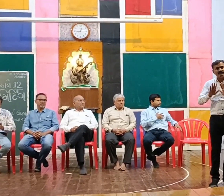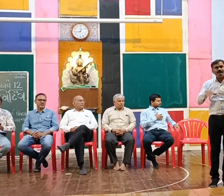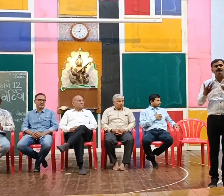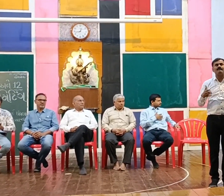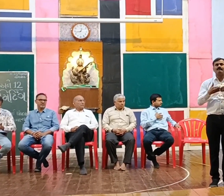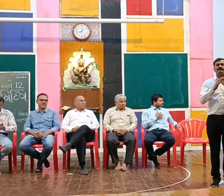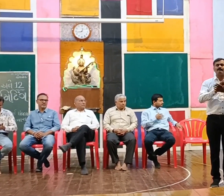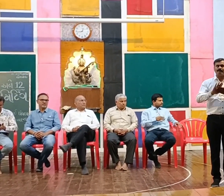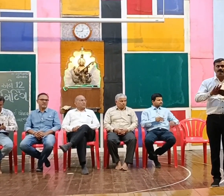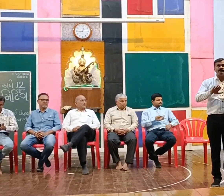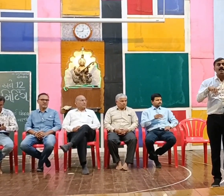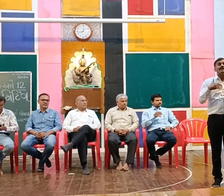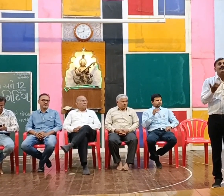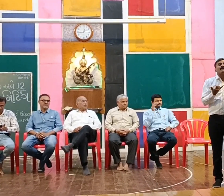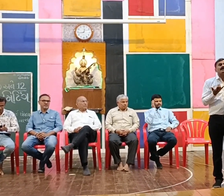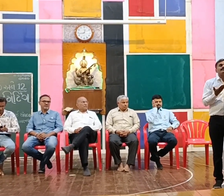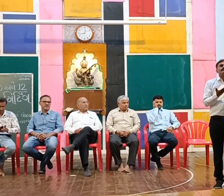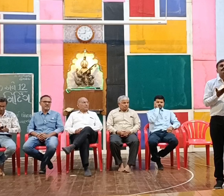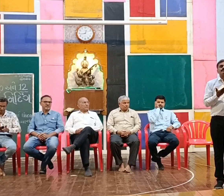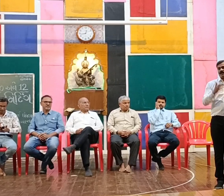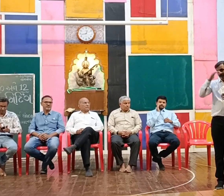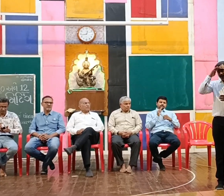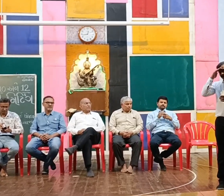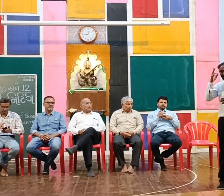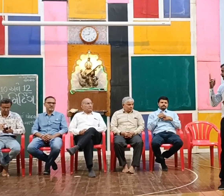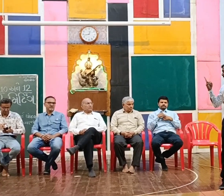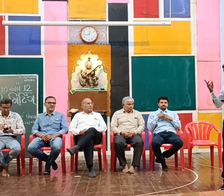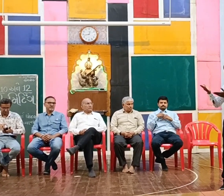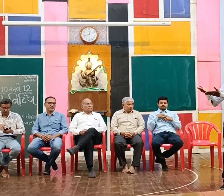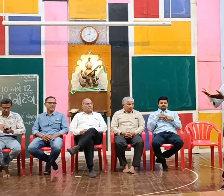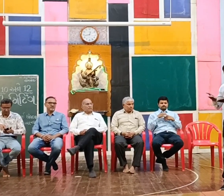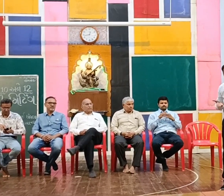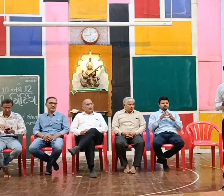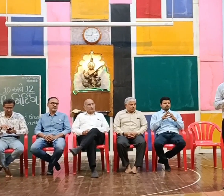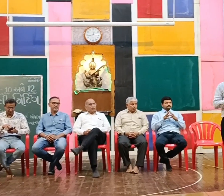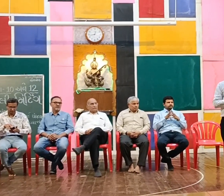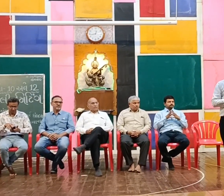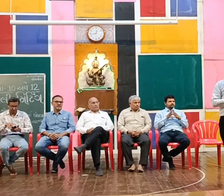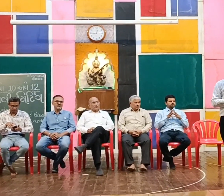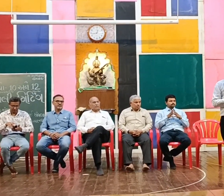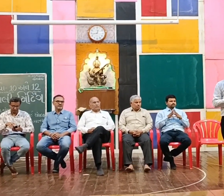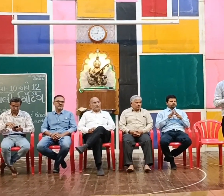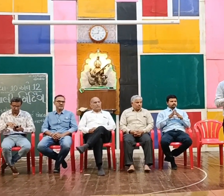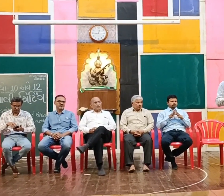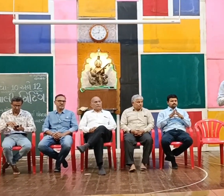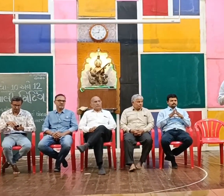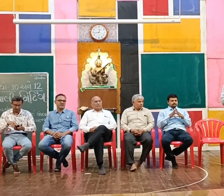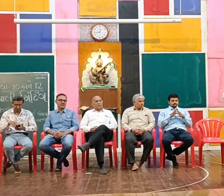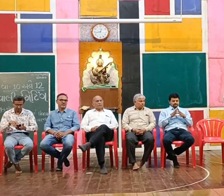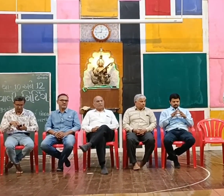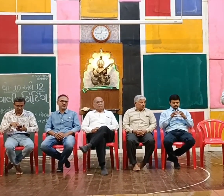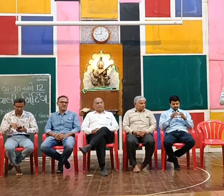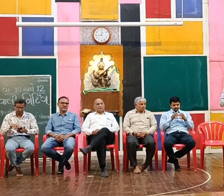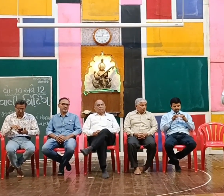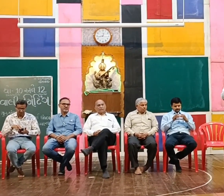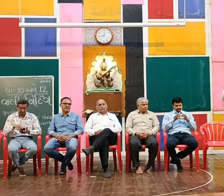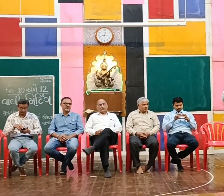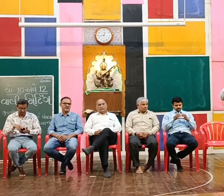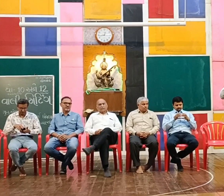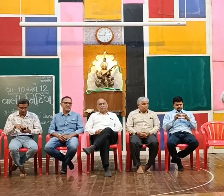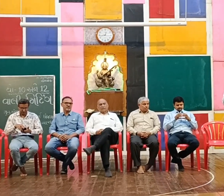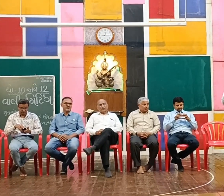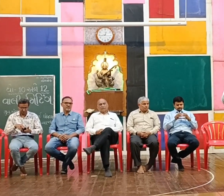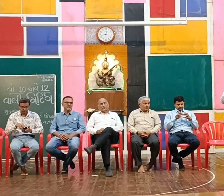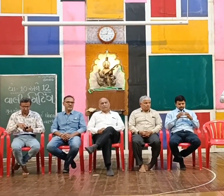આપણે આપણી સંસ્થામાં પધારેલા મહેમાનશ્રીઓને ફૂલ નહીં તો ફૂલની પાંખી